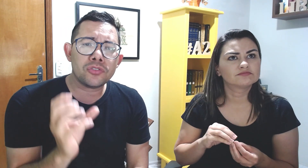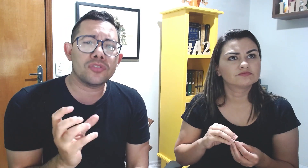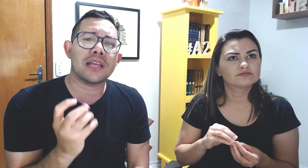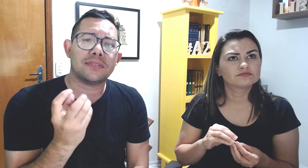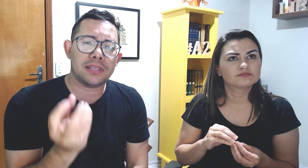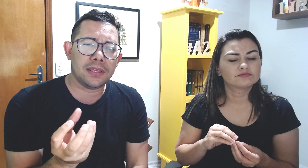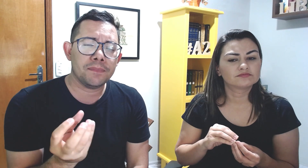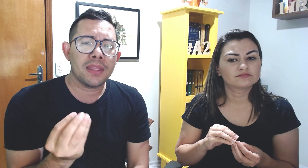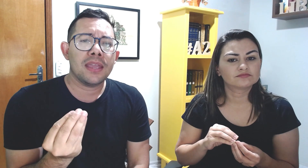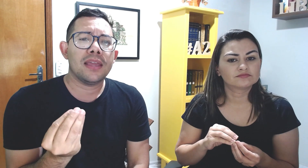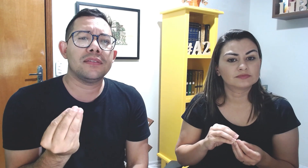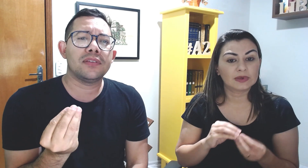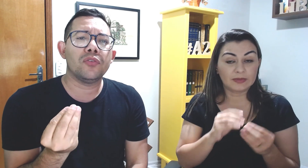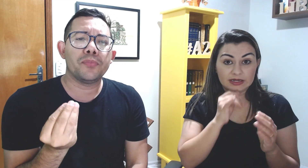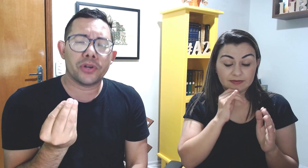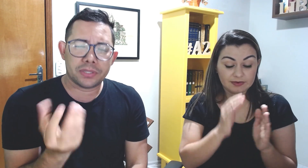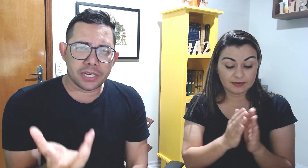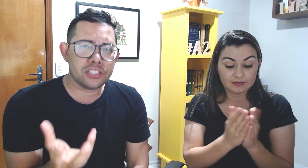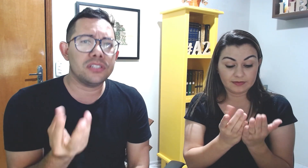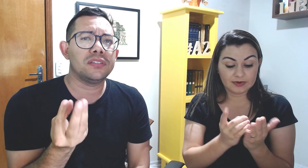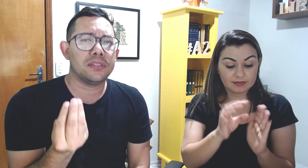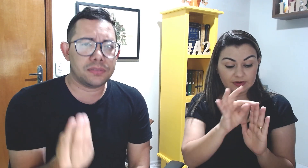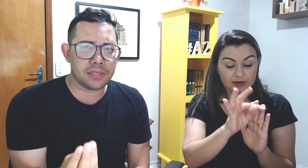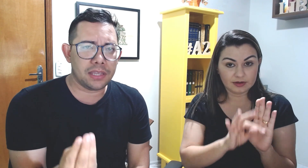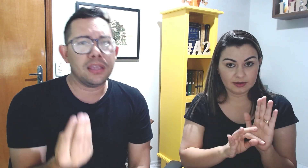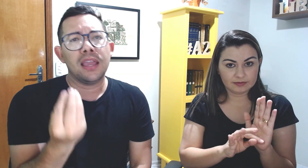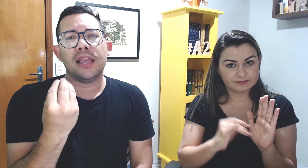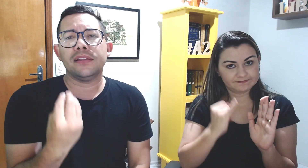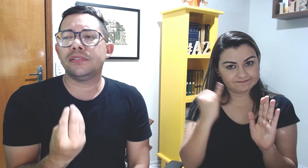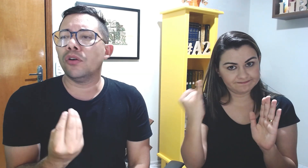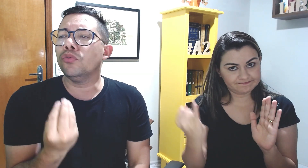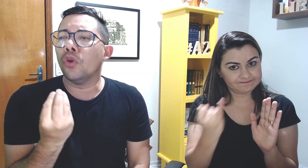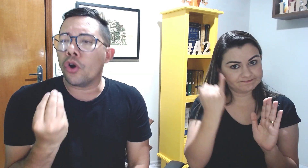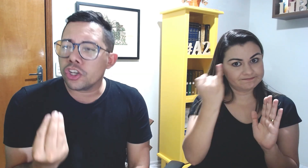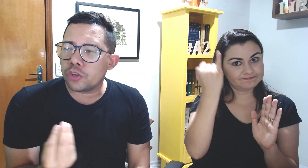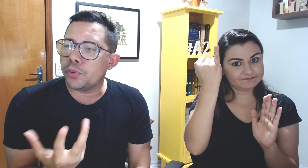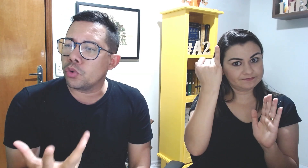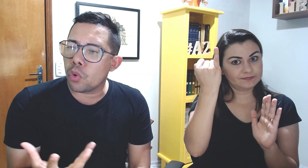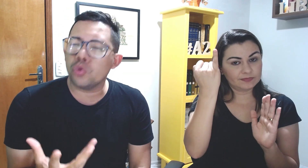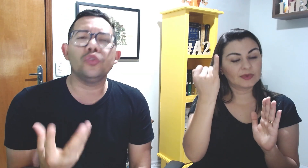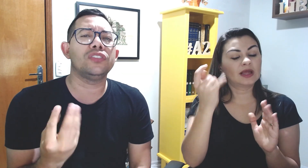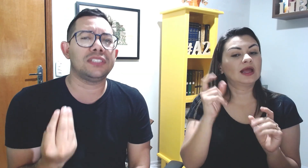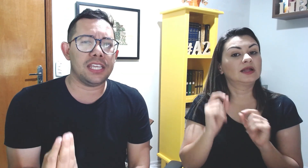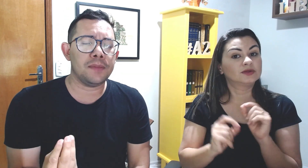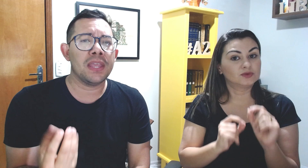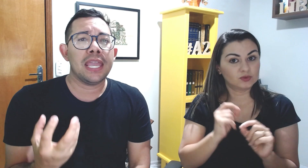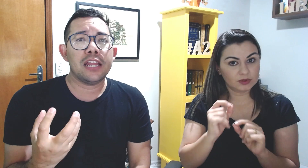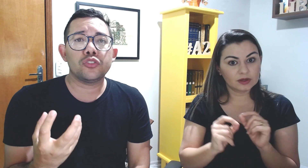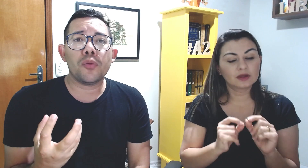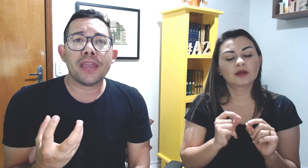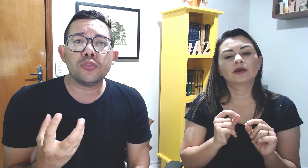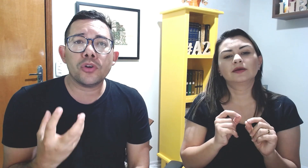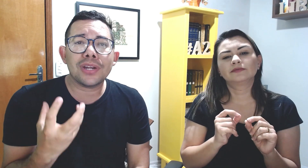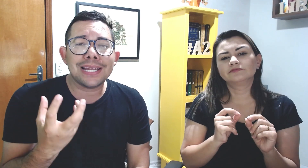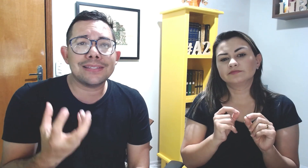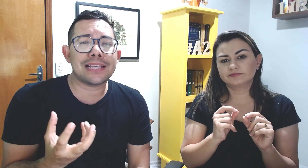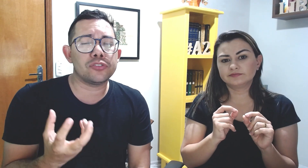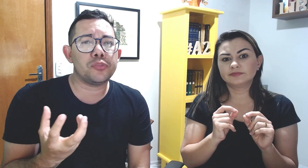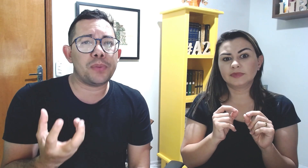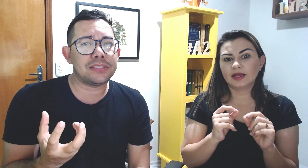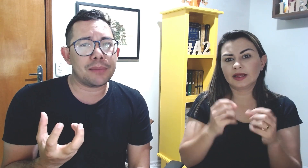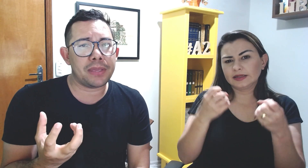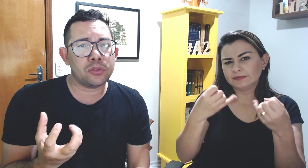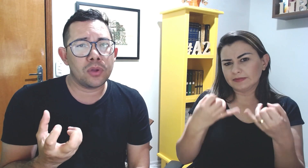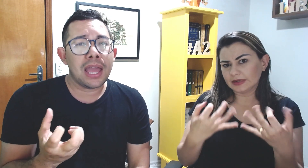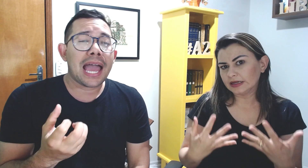que textos assim, eles são importantes, sim. Eles dão um norte para o culto, sim. Eles começam uma organização